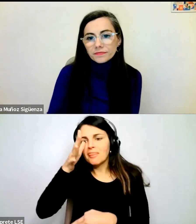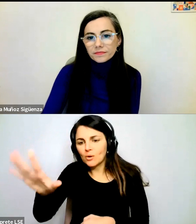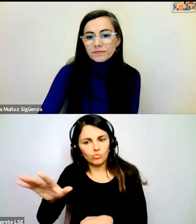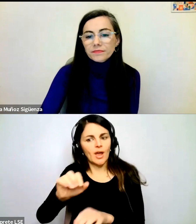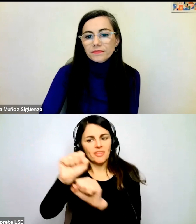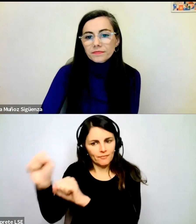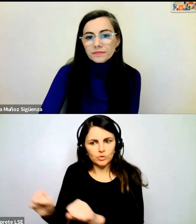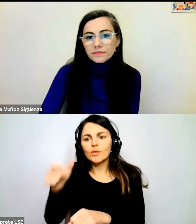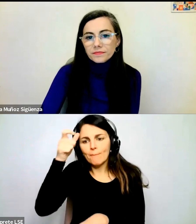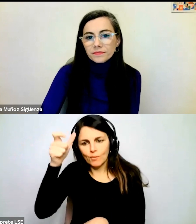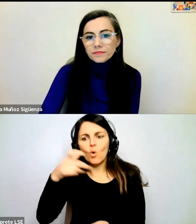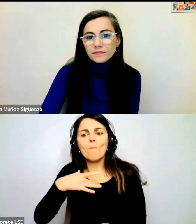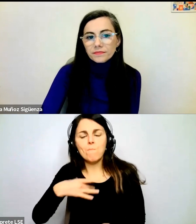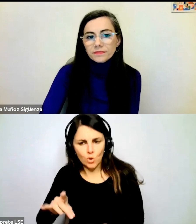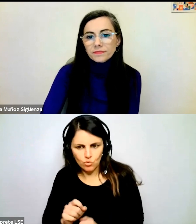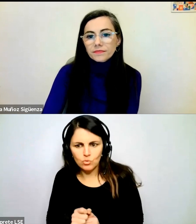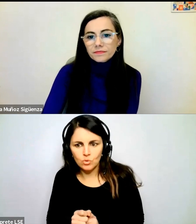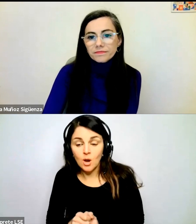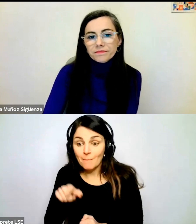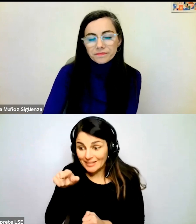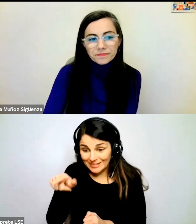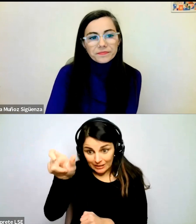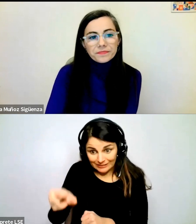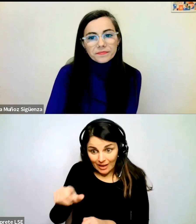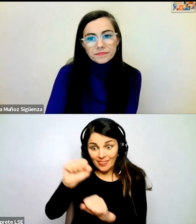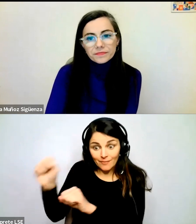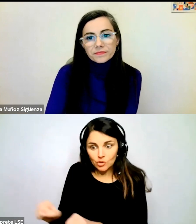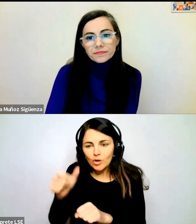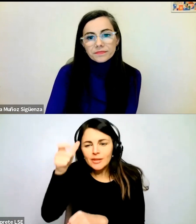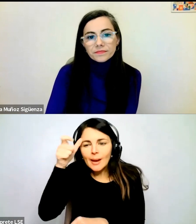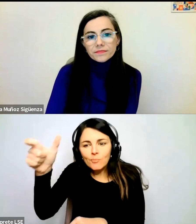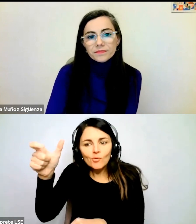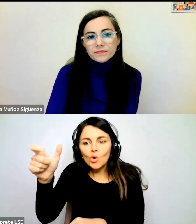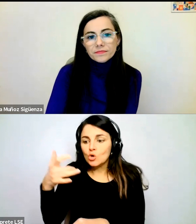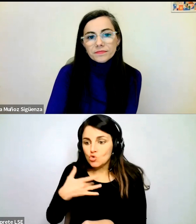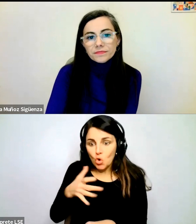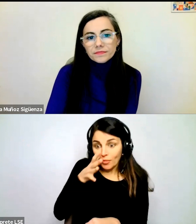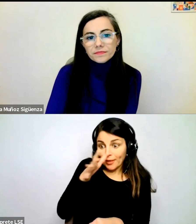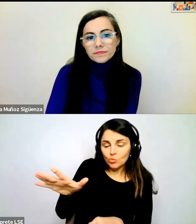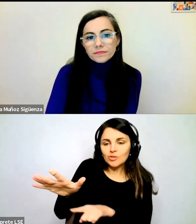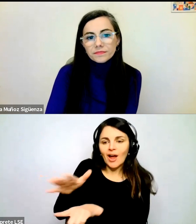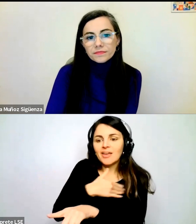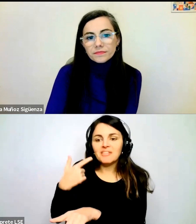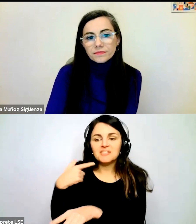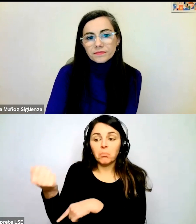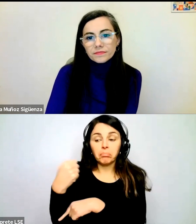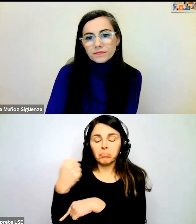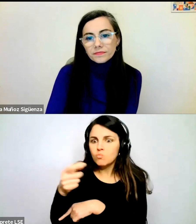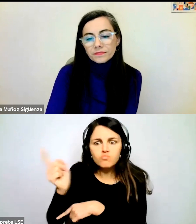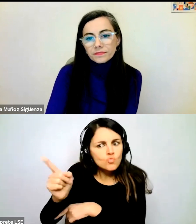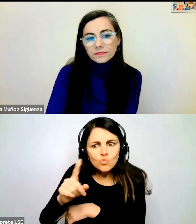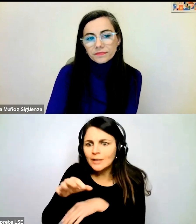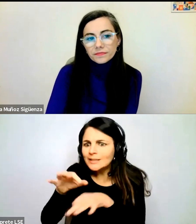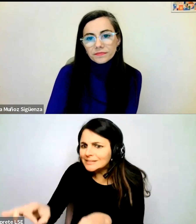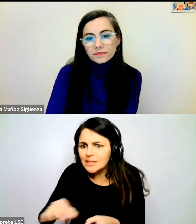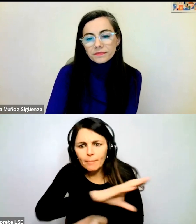que el Defensor del Pueblo siempre que recibe una queja la tramita. Es muy interesante esto porque, aunque es cierto que todos sus dictámenes